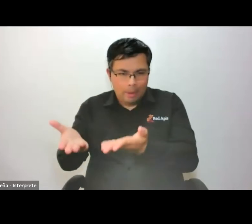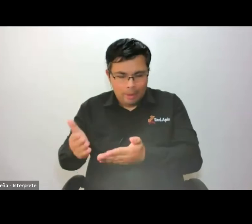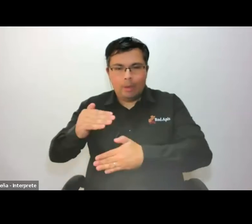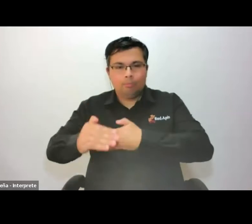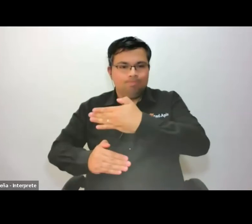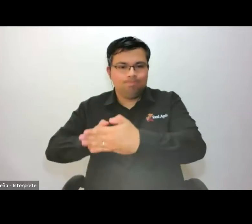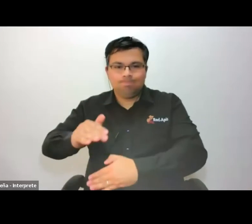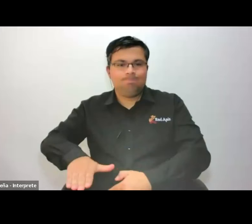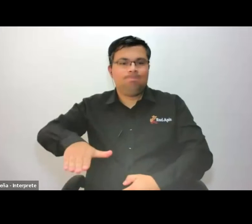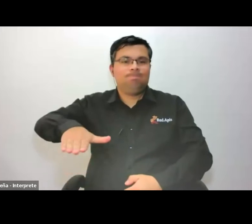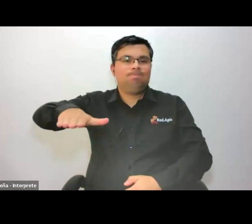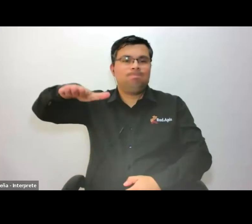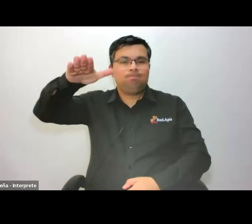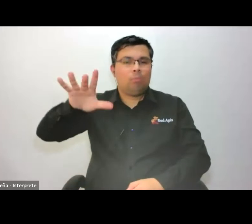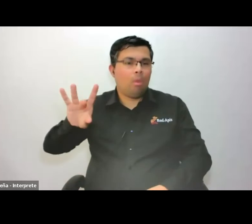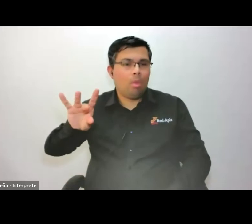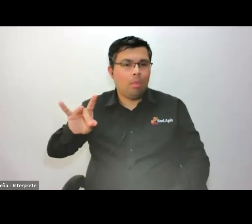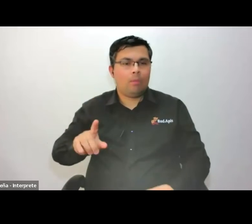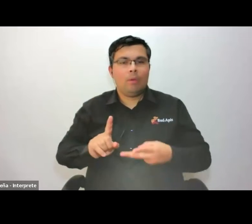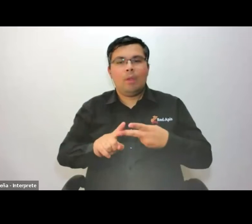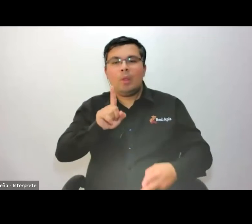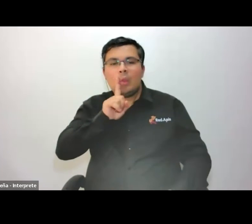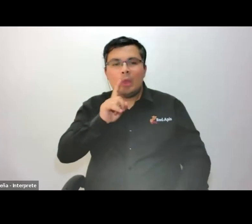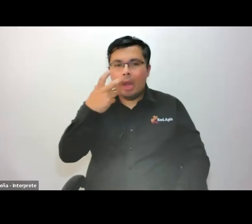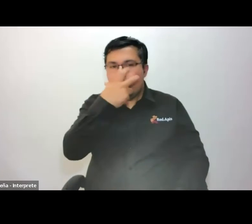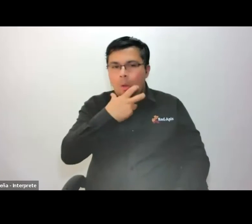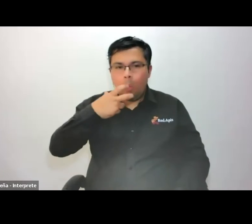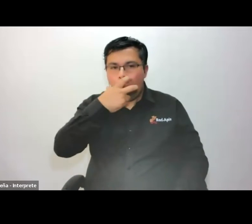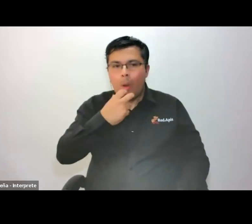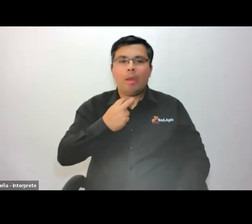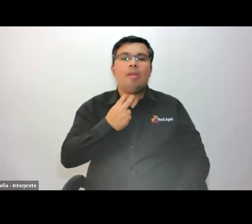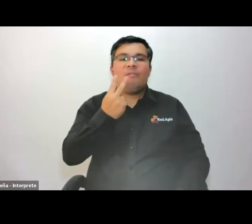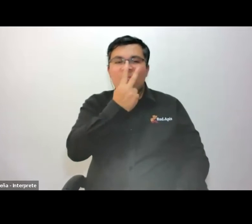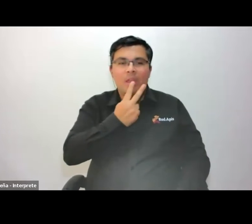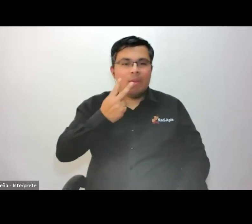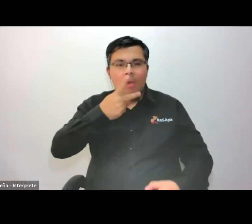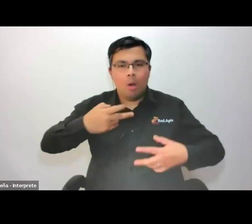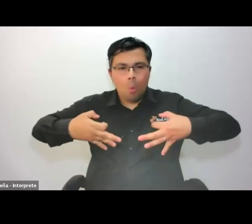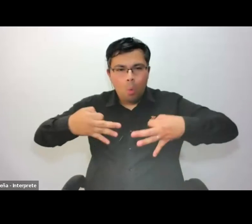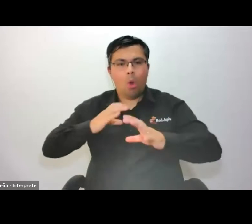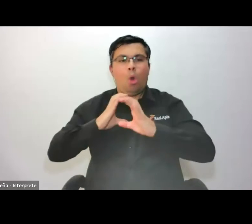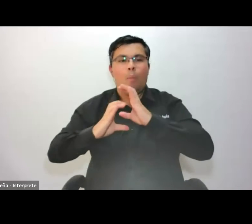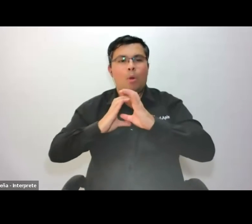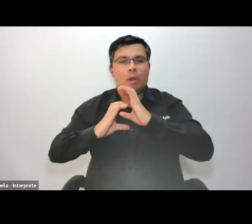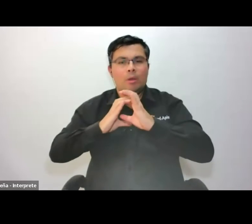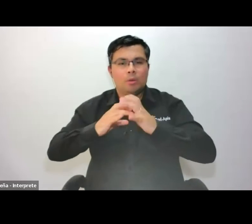la mayoría de los casos tiene lenguaje verbal efectivo, hay una comunicación efectiva y hay una capacidad de